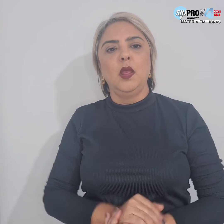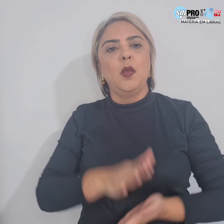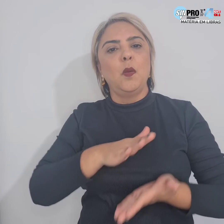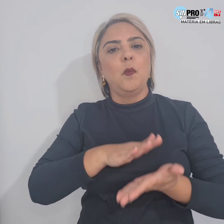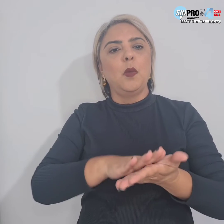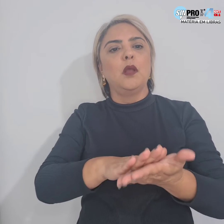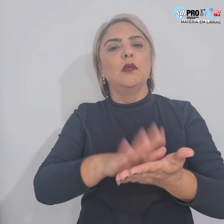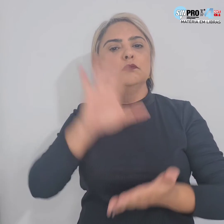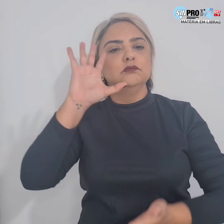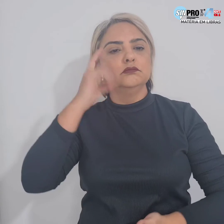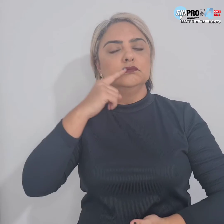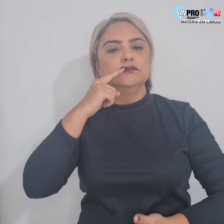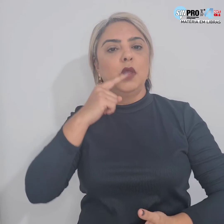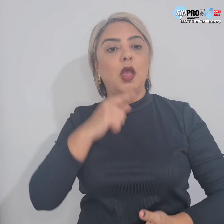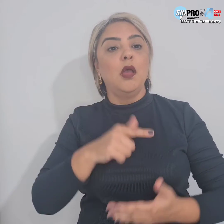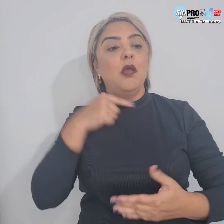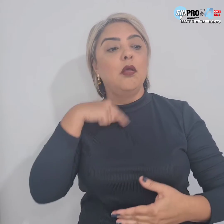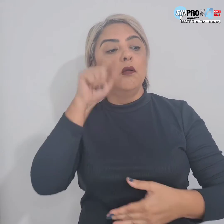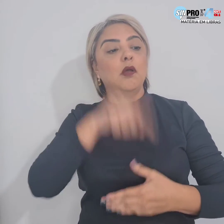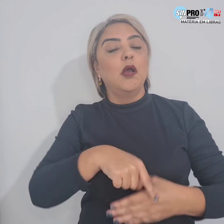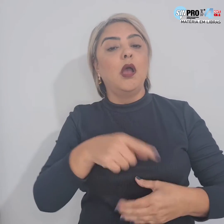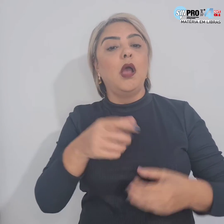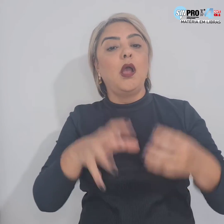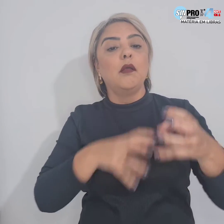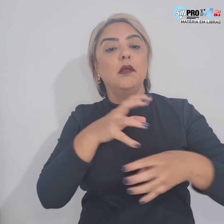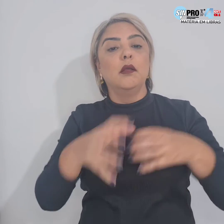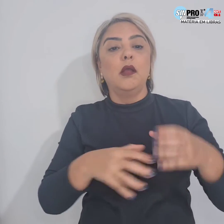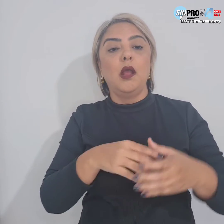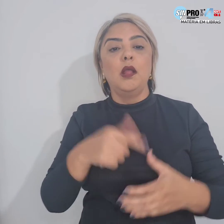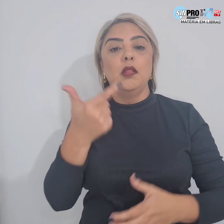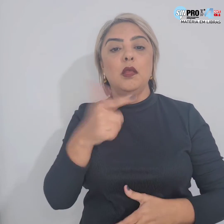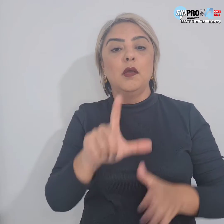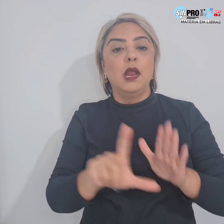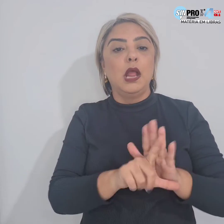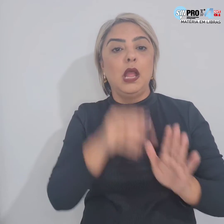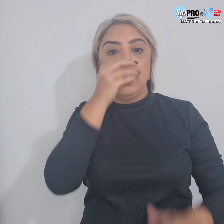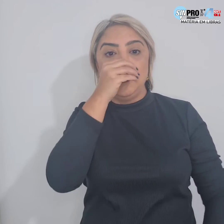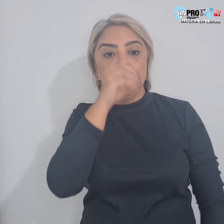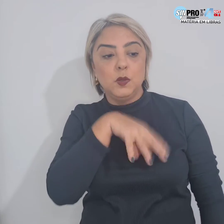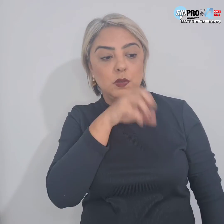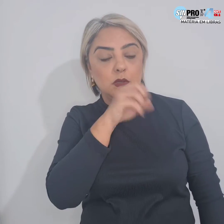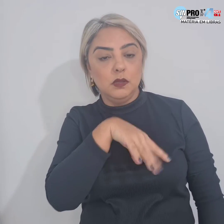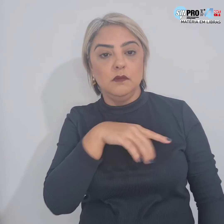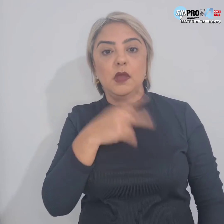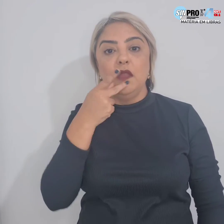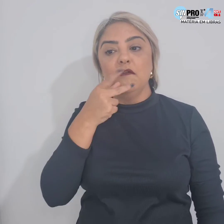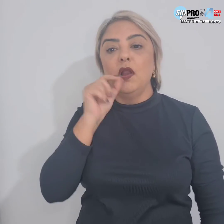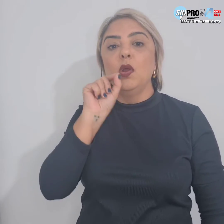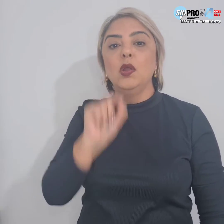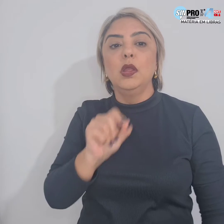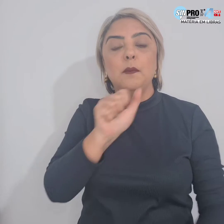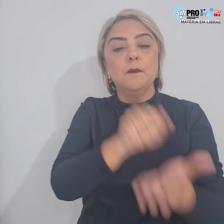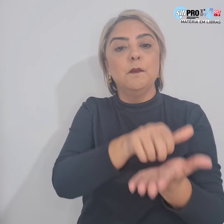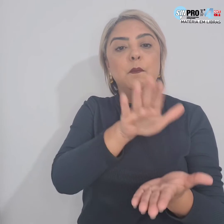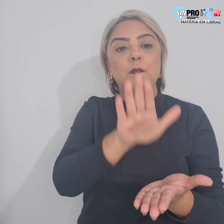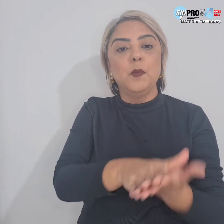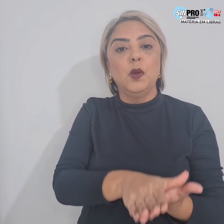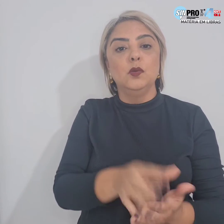uma liminar decretando a greve ilegal e abusiva e determinou multa de um milhão.